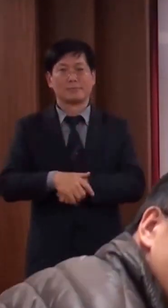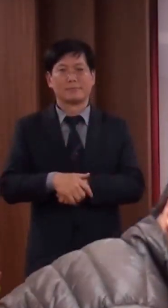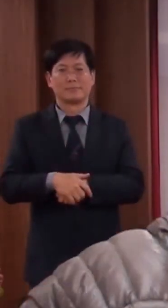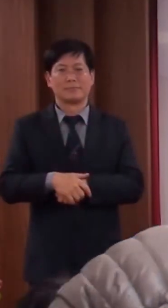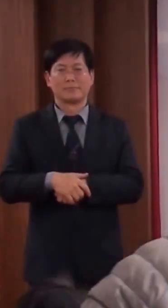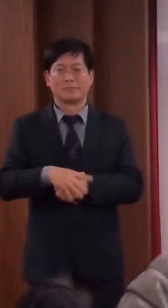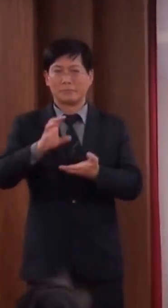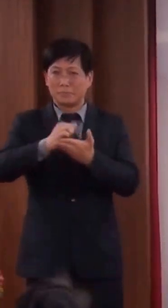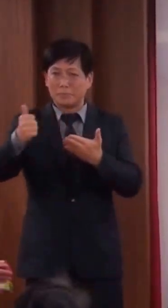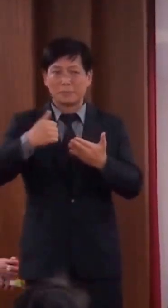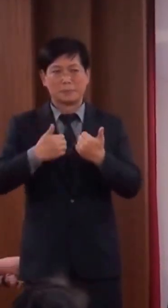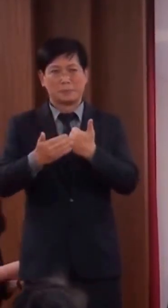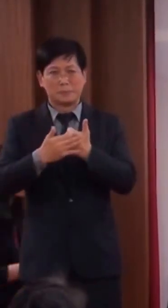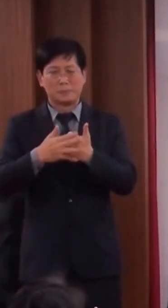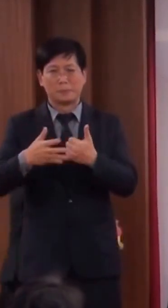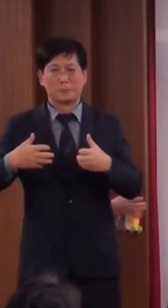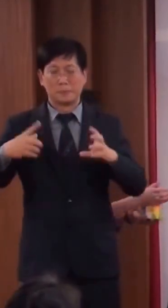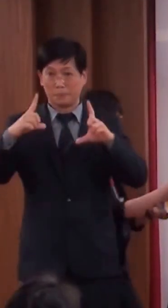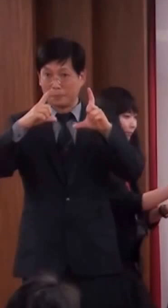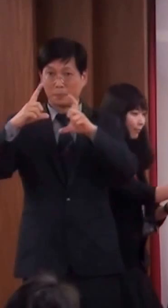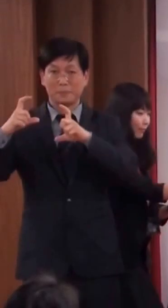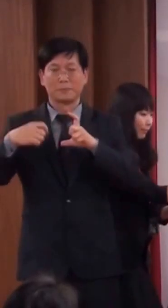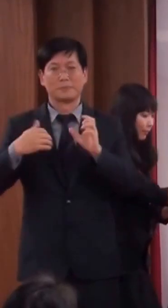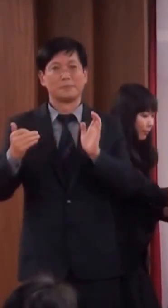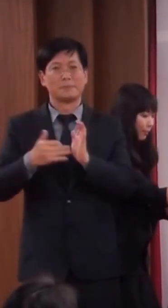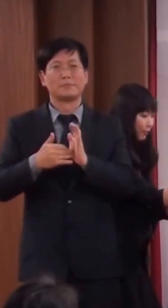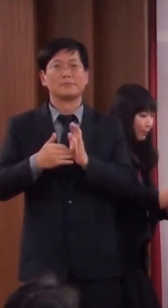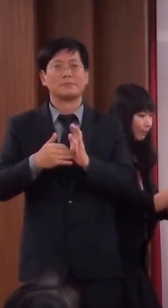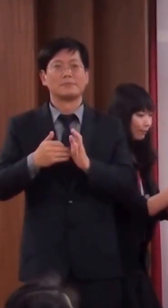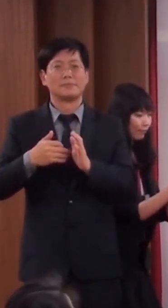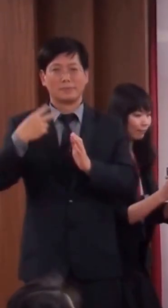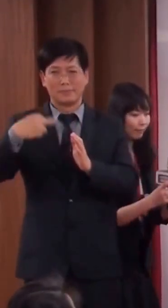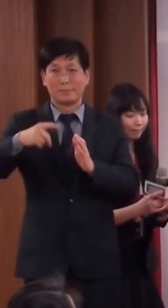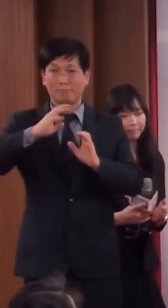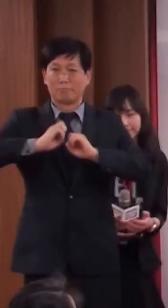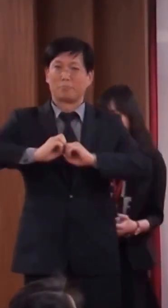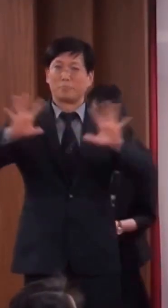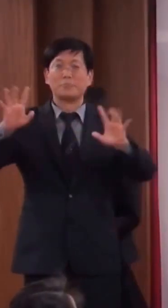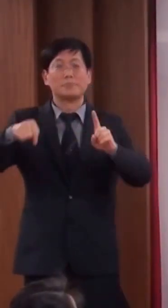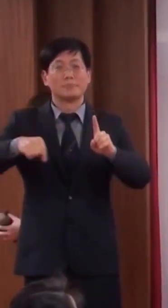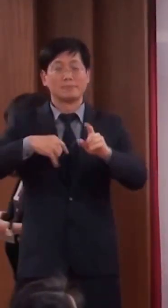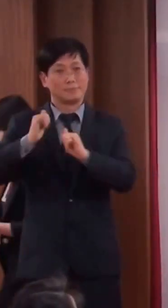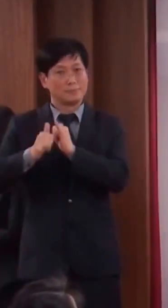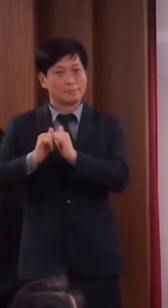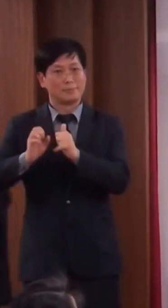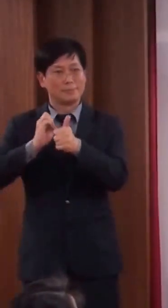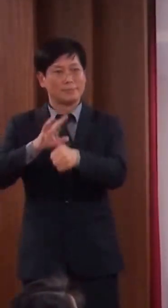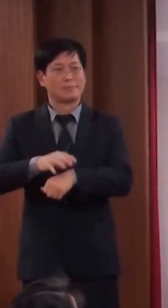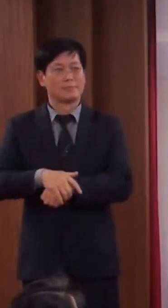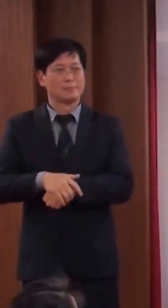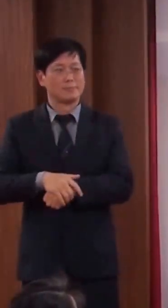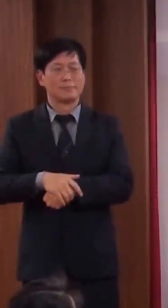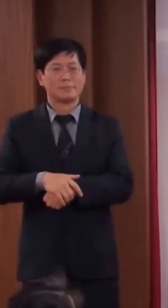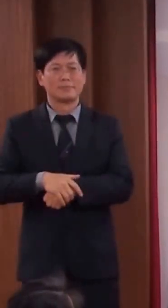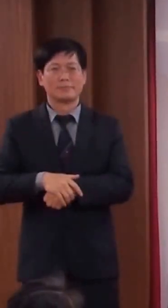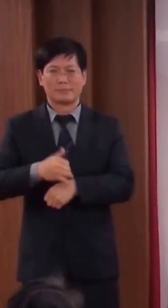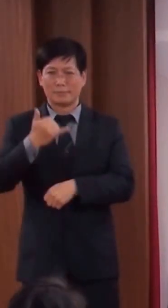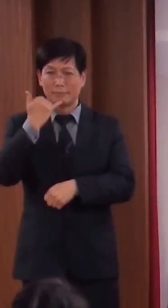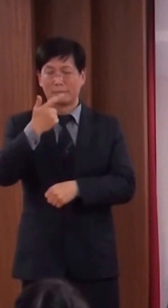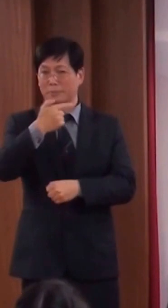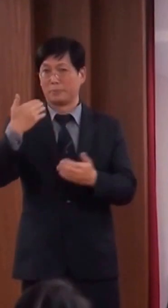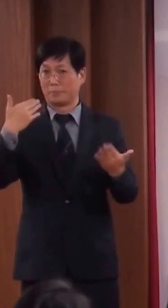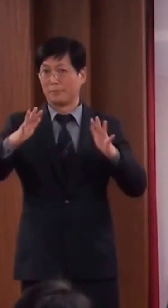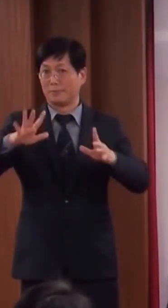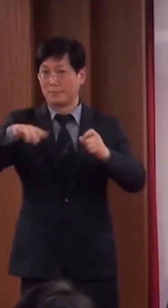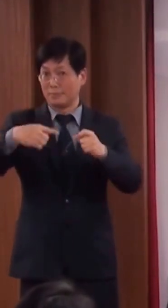们的媒体朋友们来捕捉这个最完整的资讯的画面，将这样的一个资讯呢传达给我们的民众哦，让我们的民众呢更加的清楚，